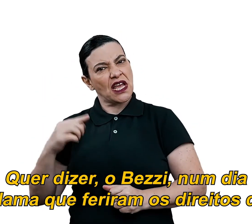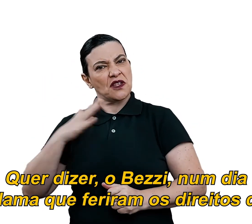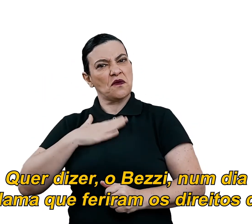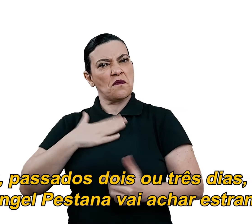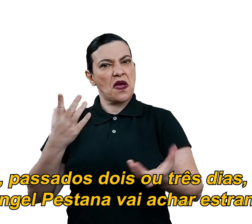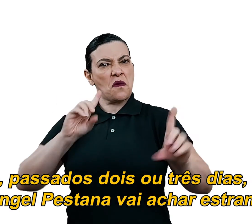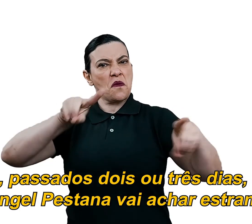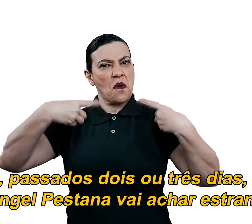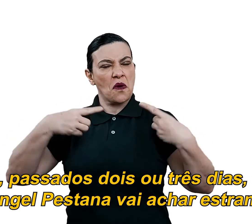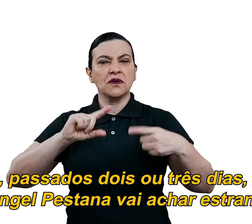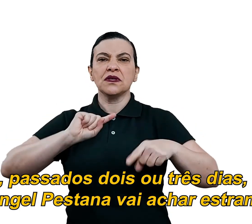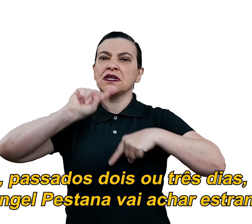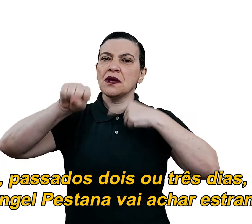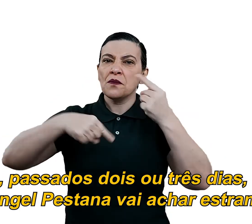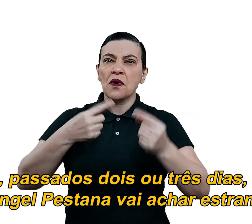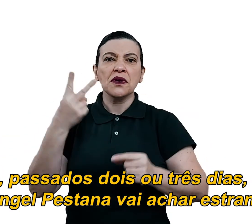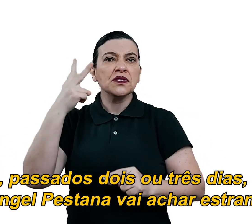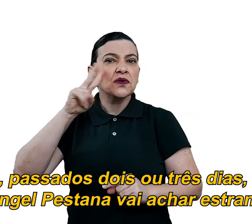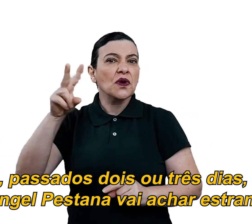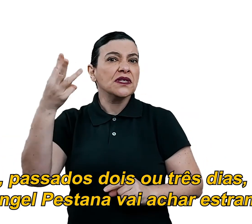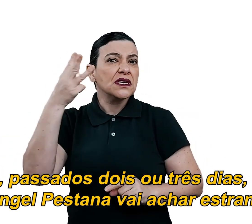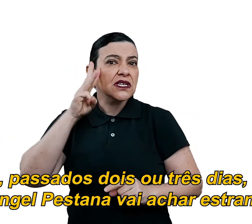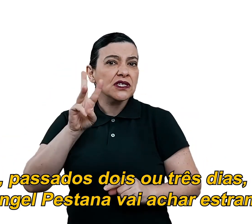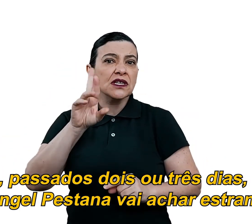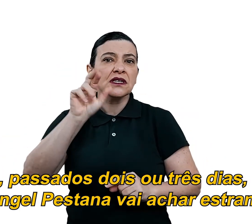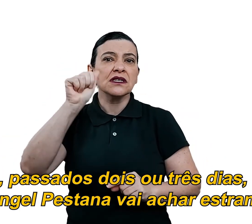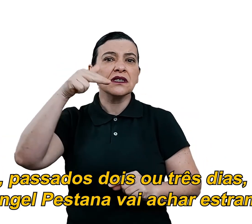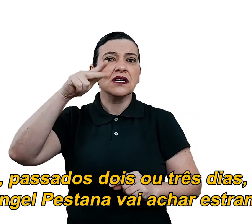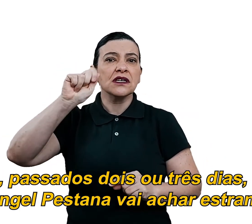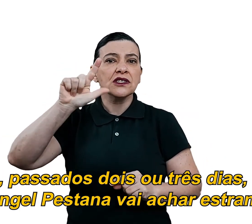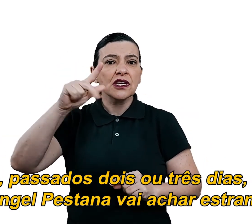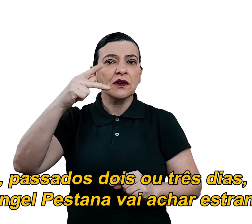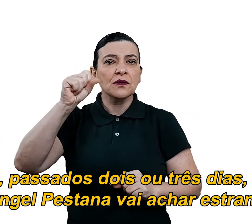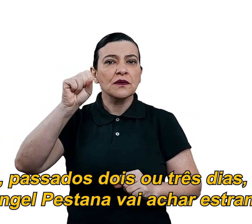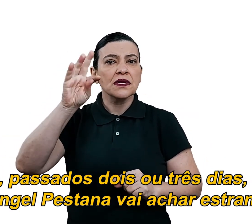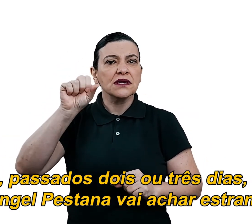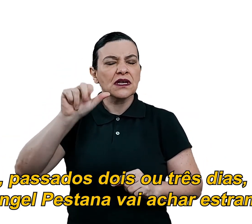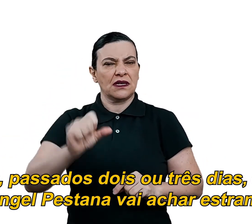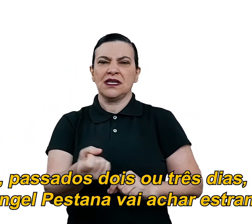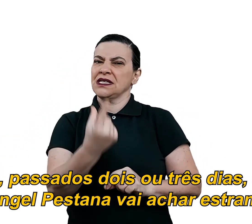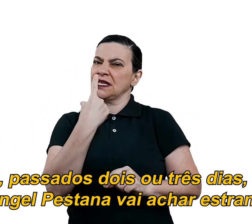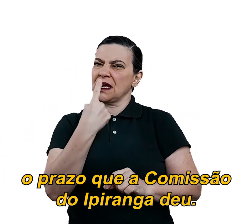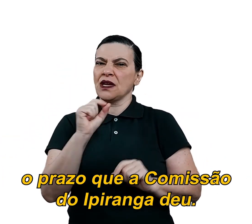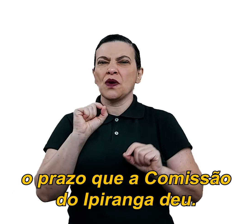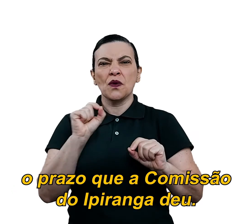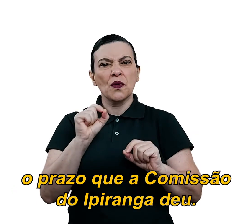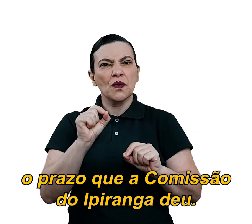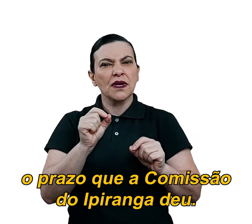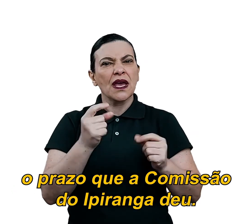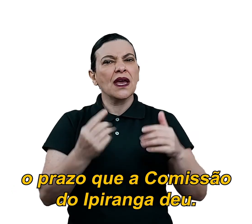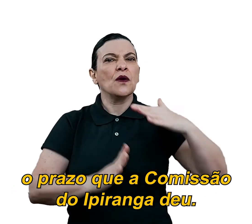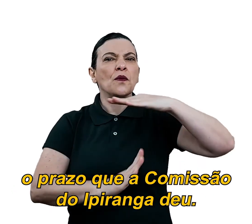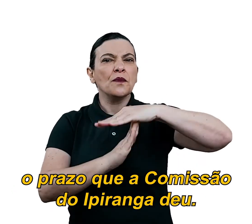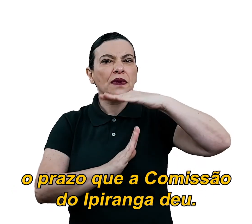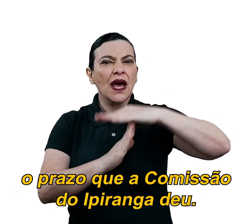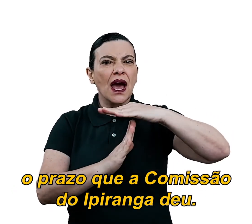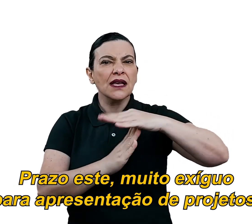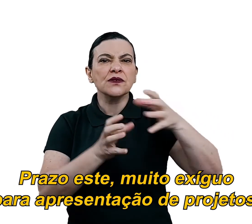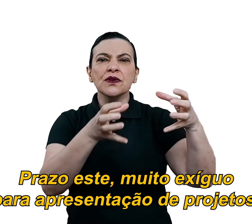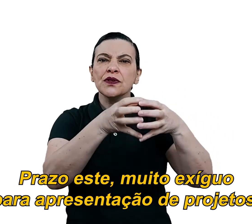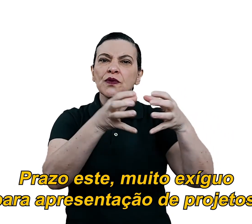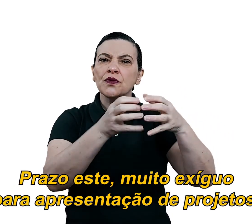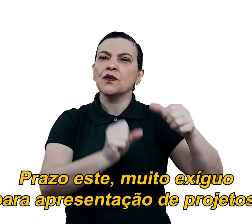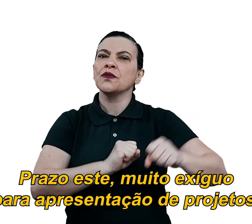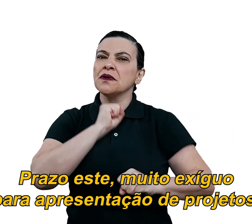direitos dele e, passado 2 ou 3 dias, o Rangel Pestana vai achar estranho o prazo que a Comissão do Ipiranga